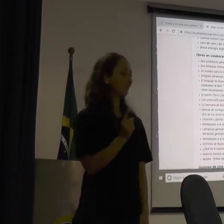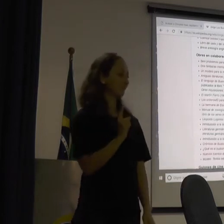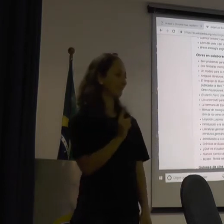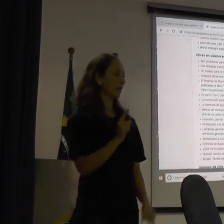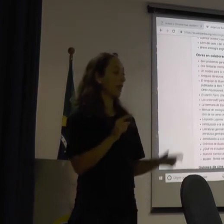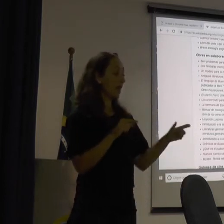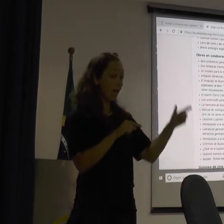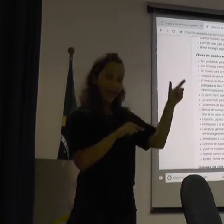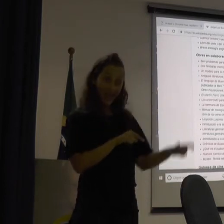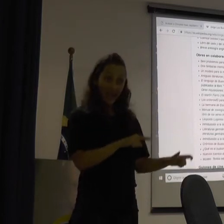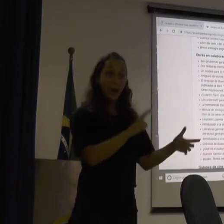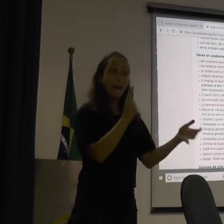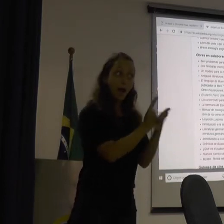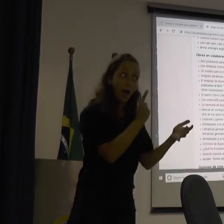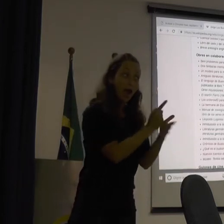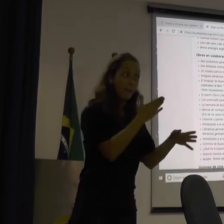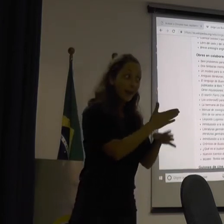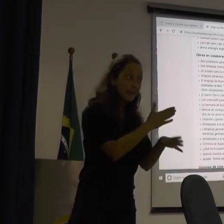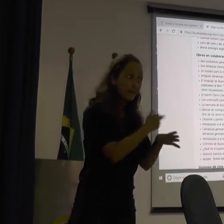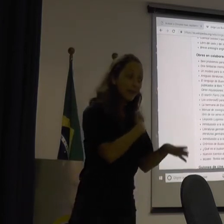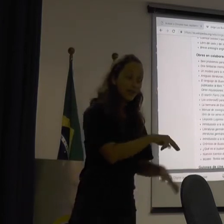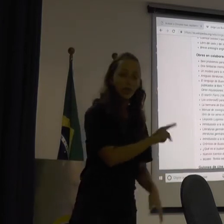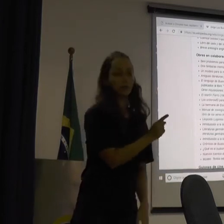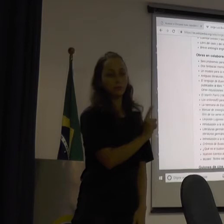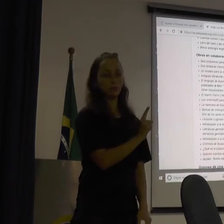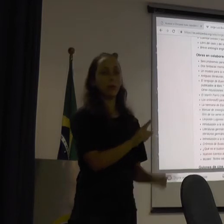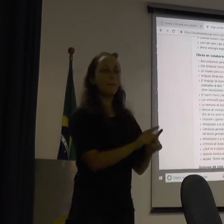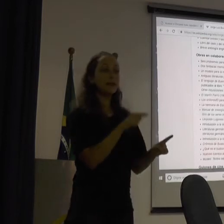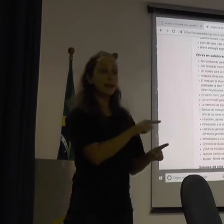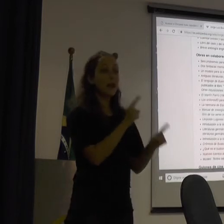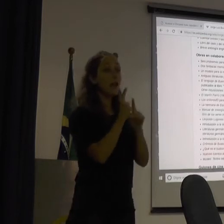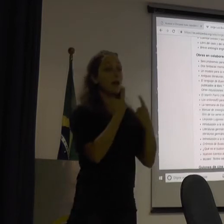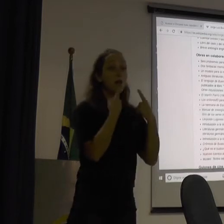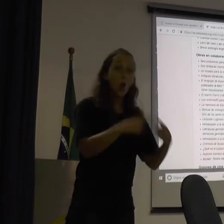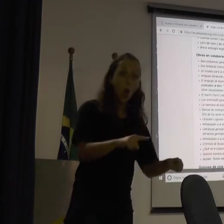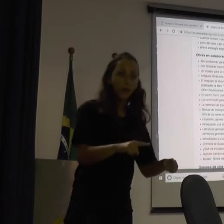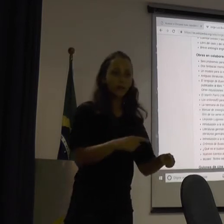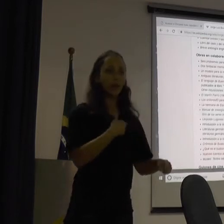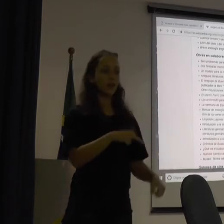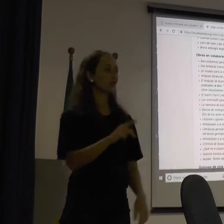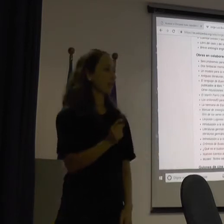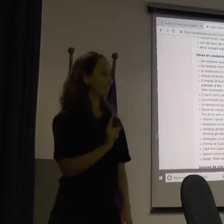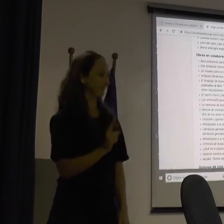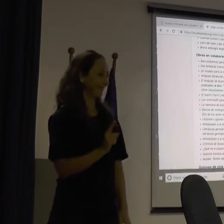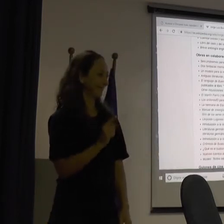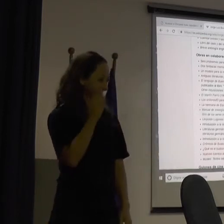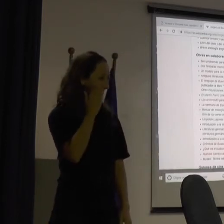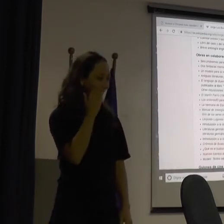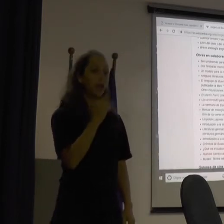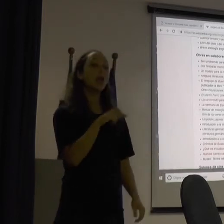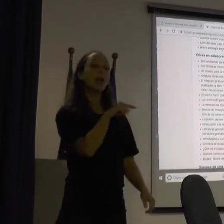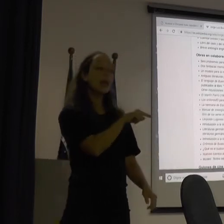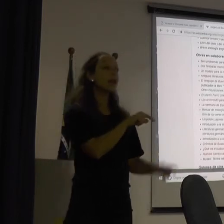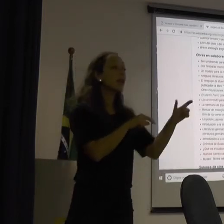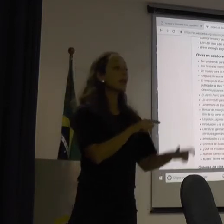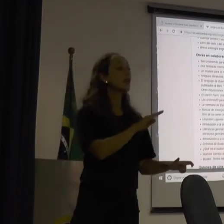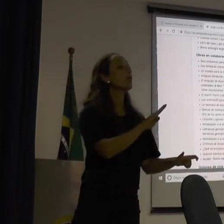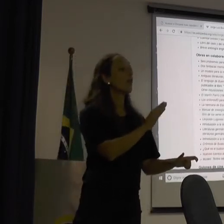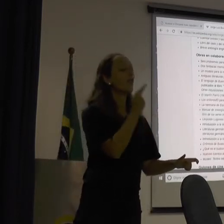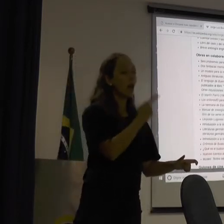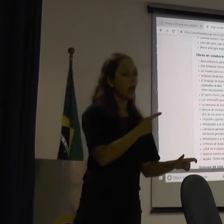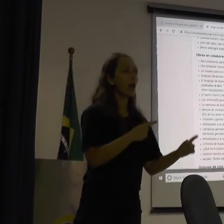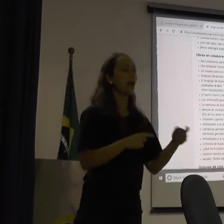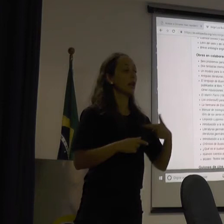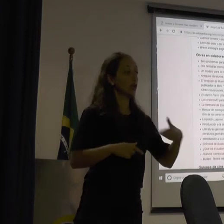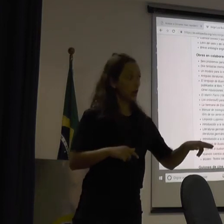era anticlerical e não era antirreligioso. Mas ele sempre falou, eu uso a religião, a filosofia,